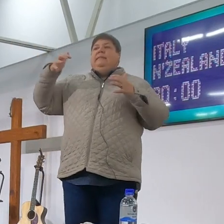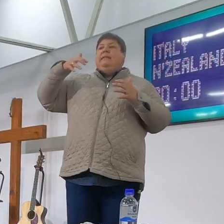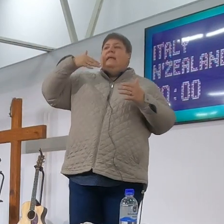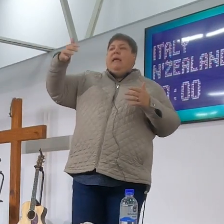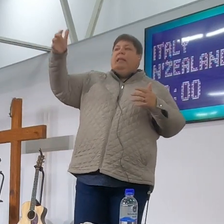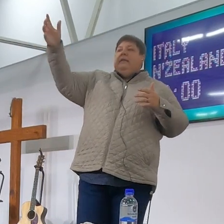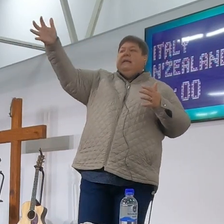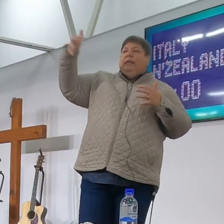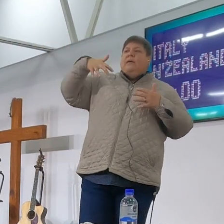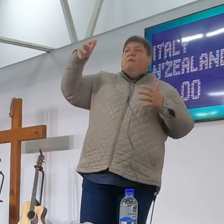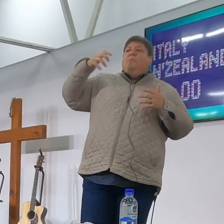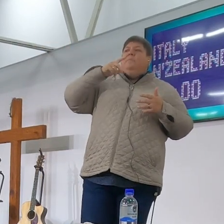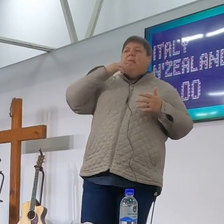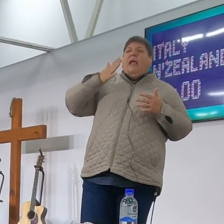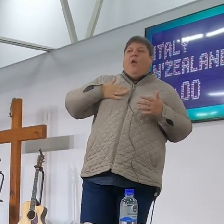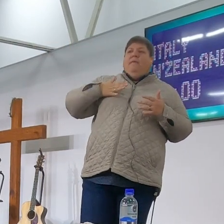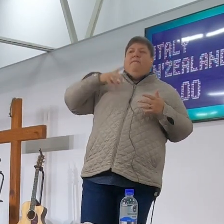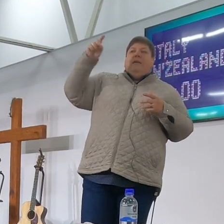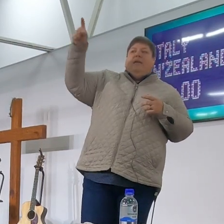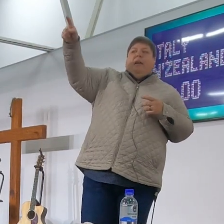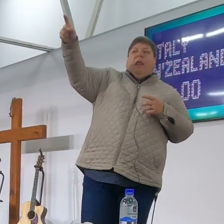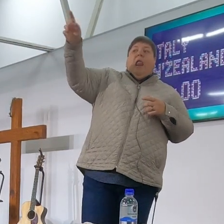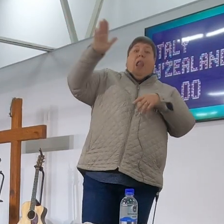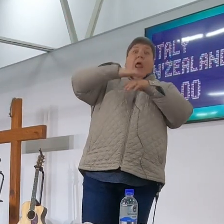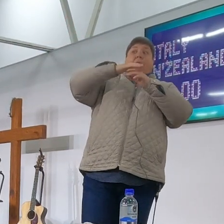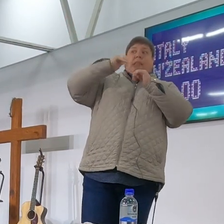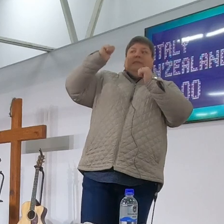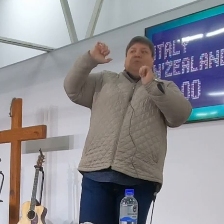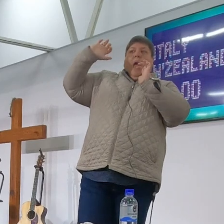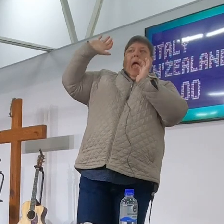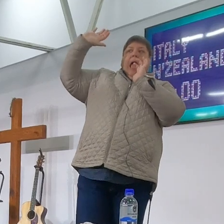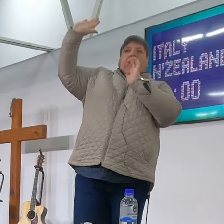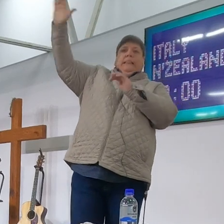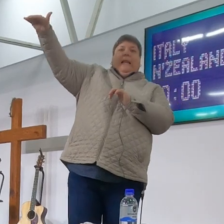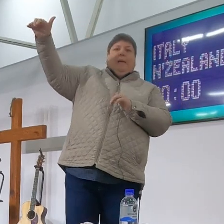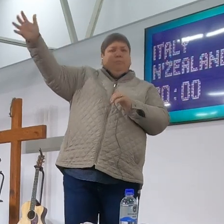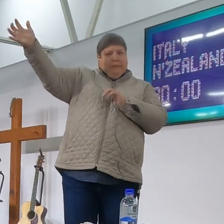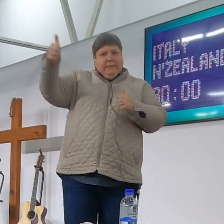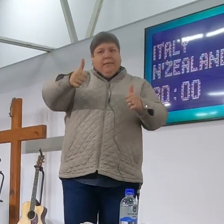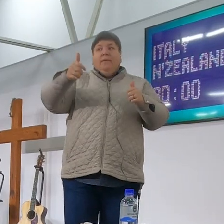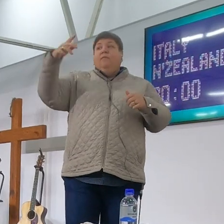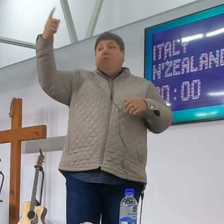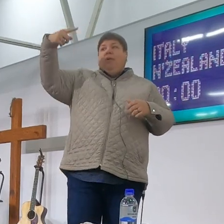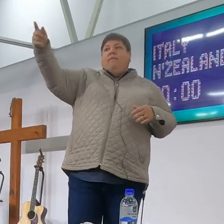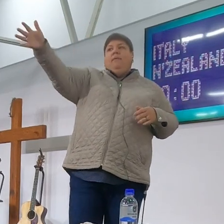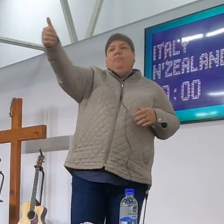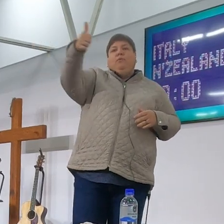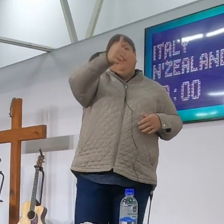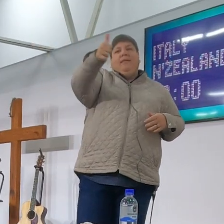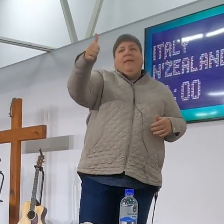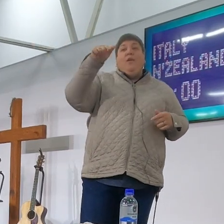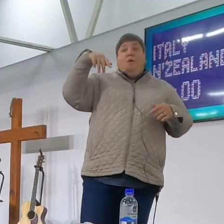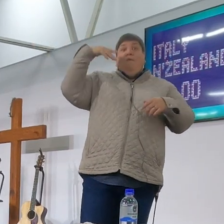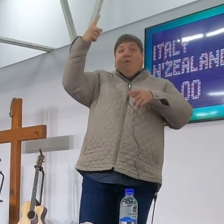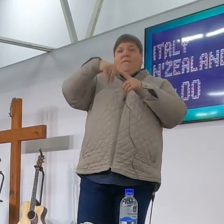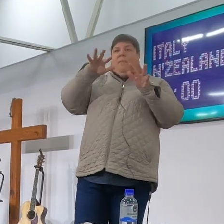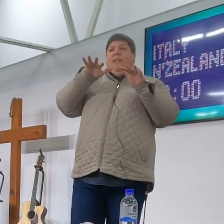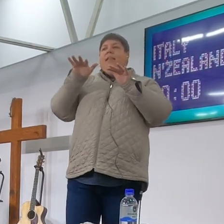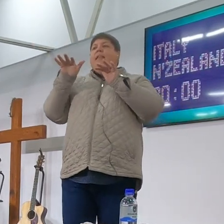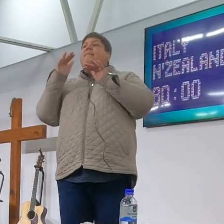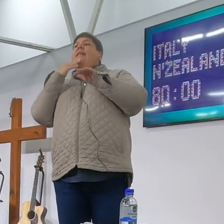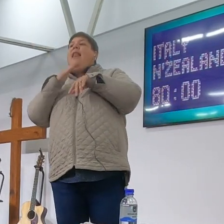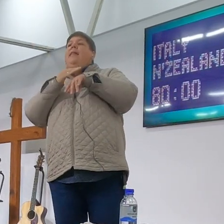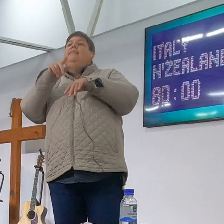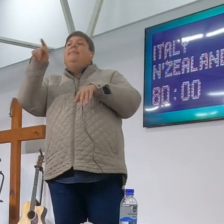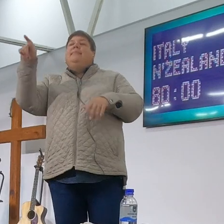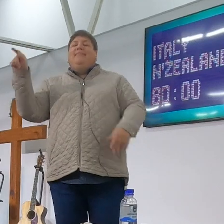in elk geval. Mense hou nie daarvan om daar te sit. Dis net al die laatkomers wat daar sit. Volgende week gaan julle almal kyk wie sit daar, nê?